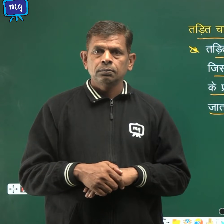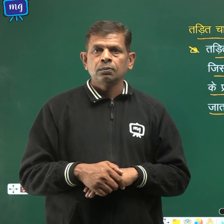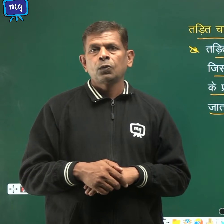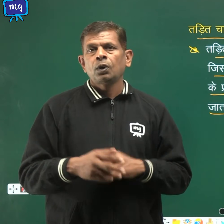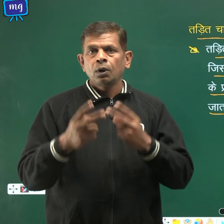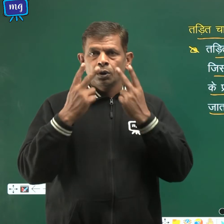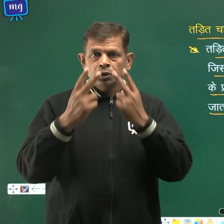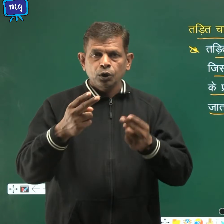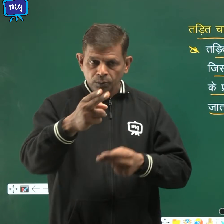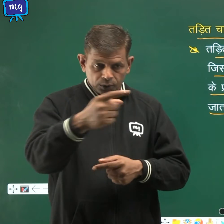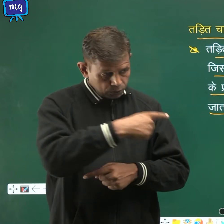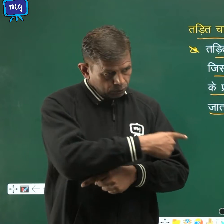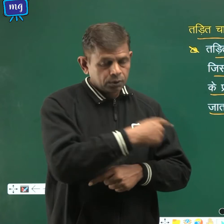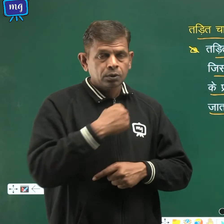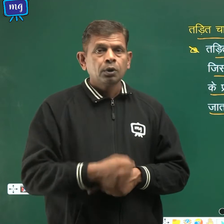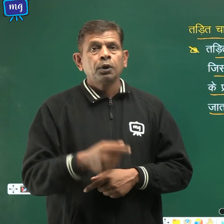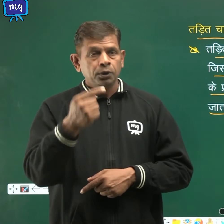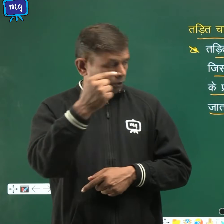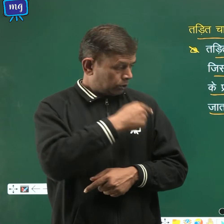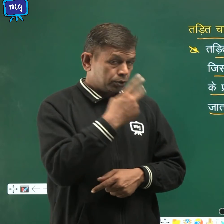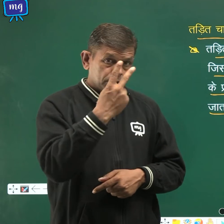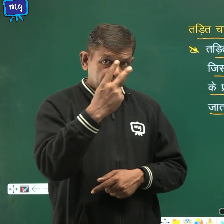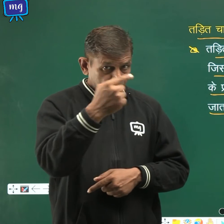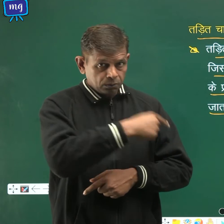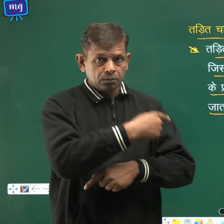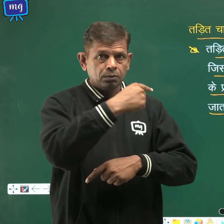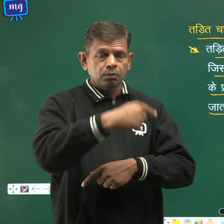देखो बच्चों, इस चित्र में देखो,